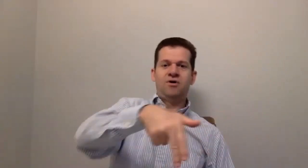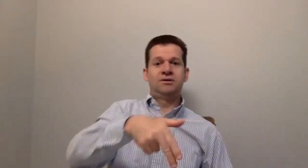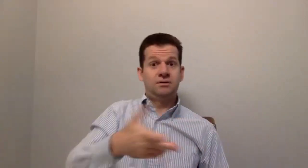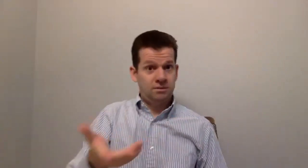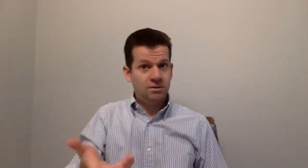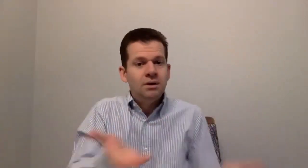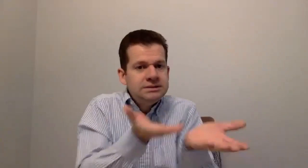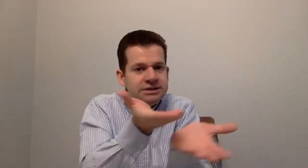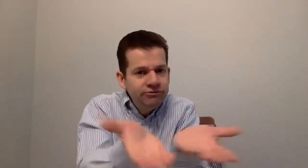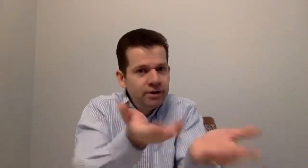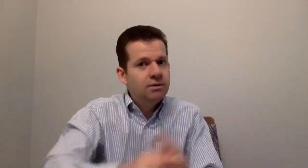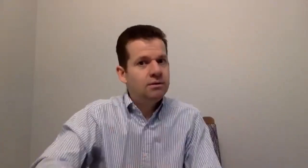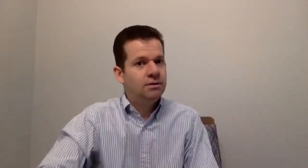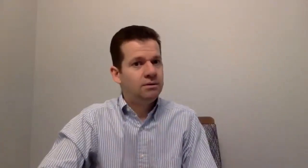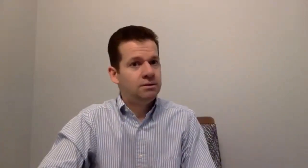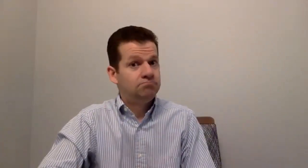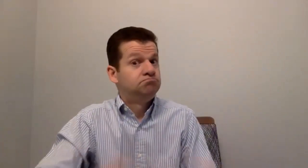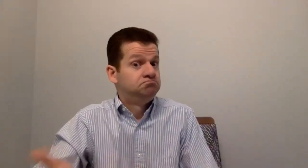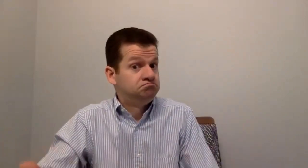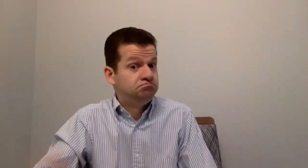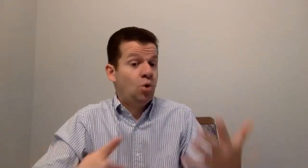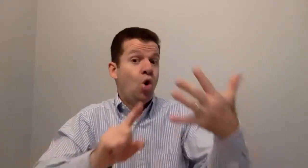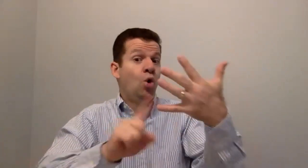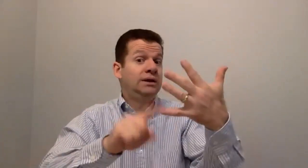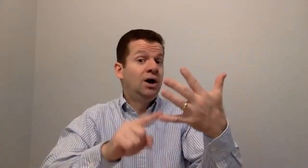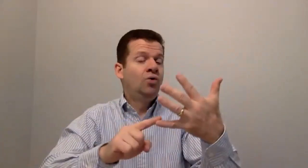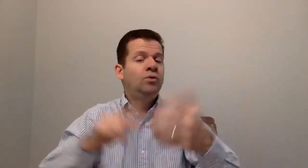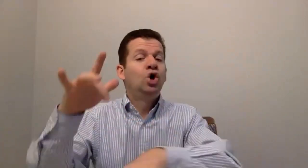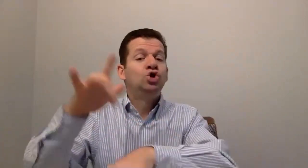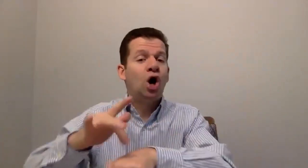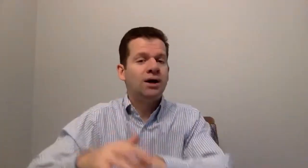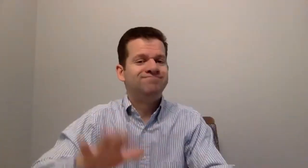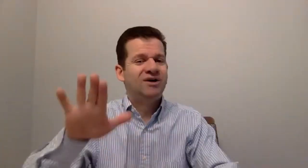volta. Servir. Ou